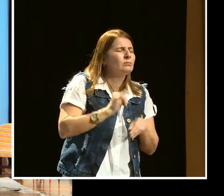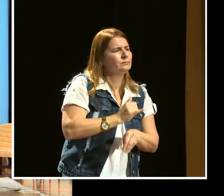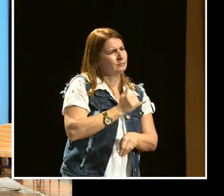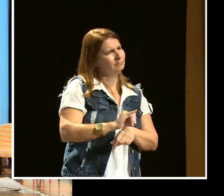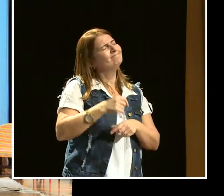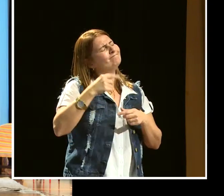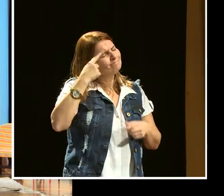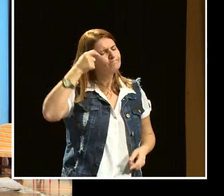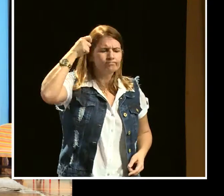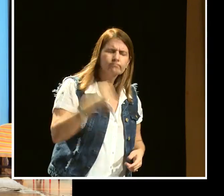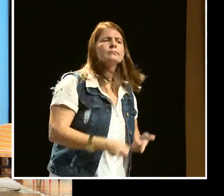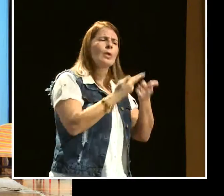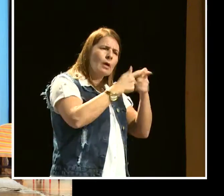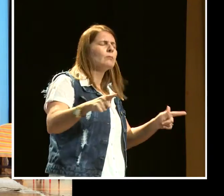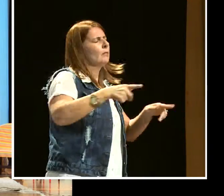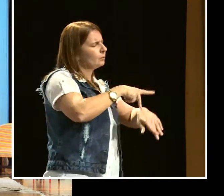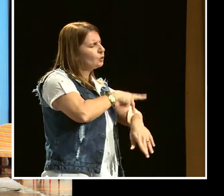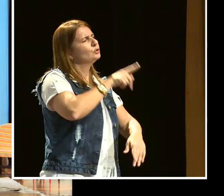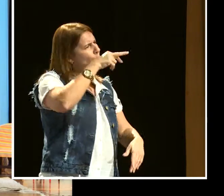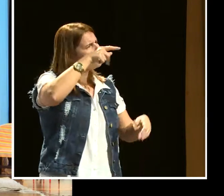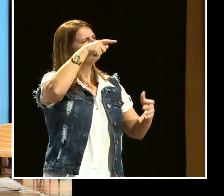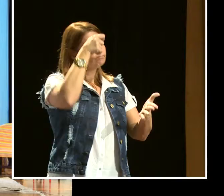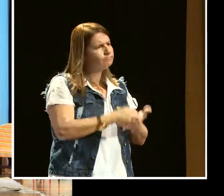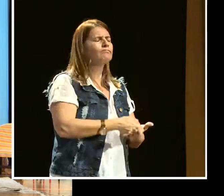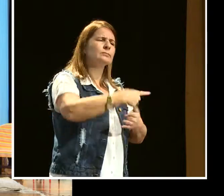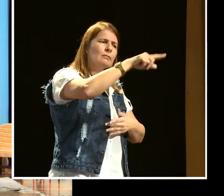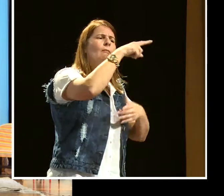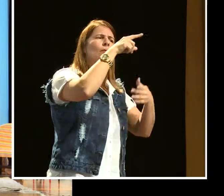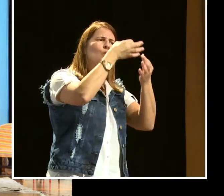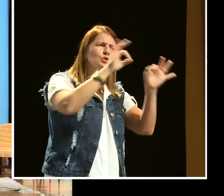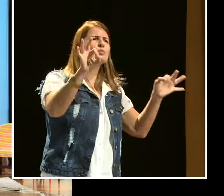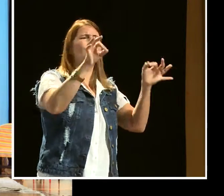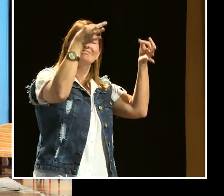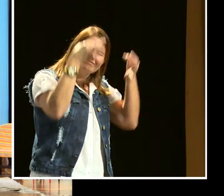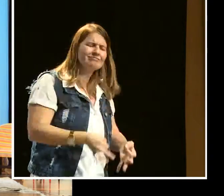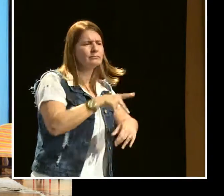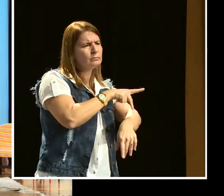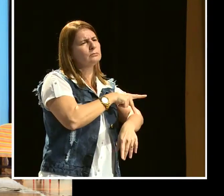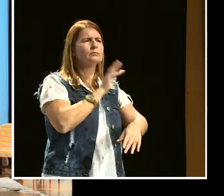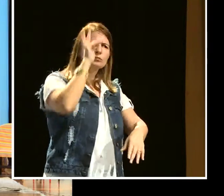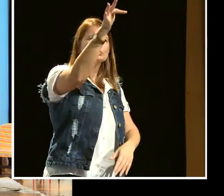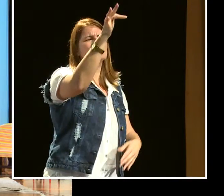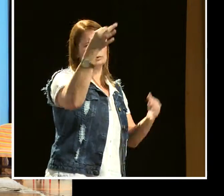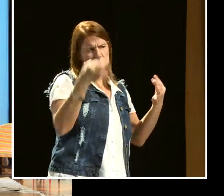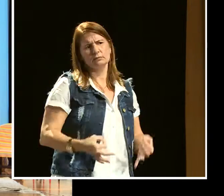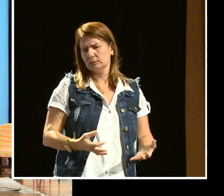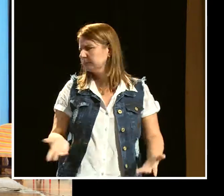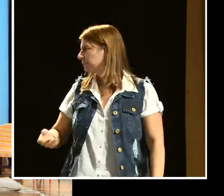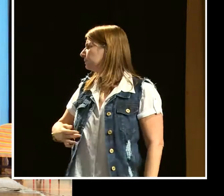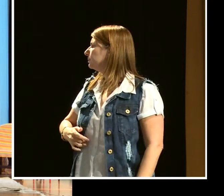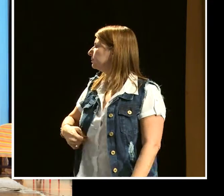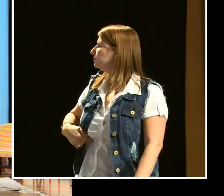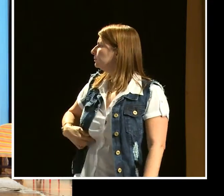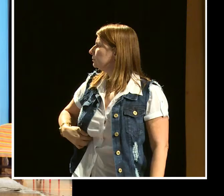se sentiam à mercê de tudo isso. Mas eu era incisiva em defender a importância da estrutura e da gramática para